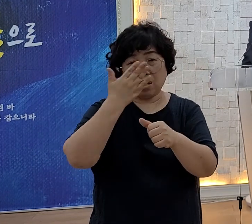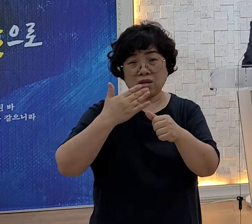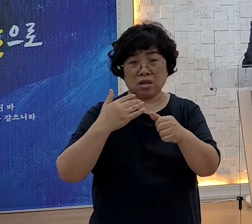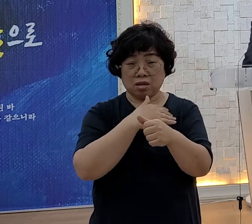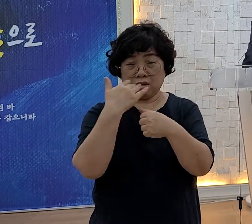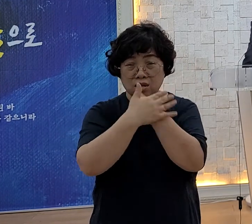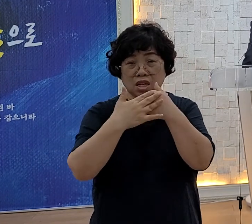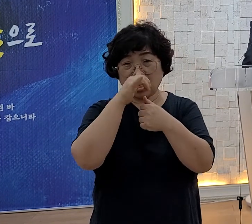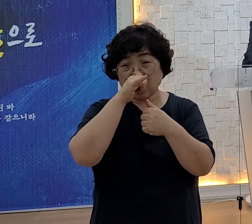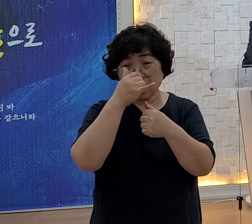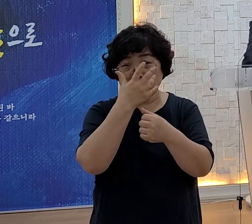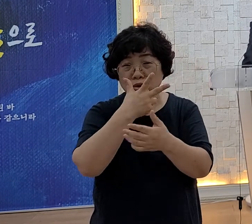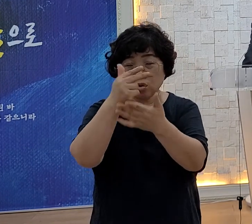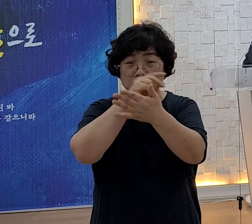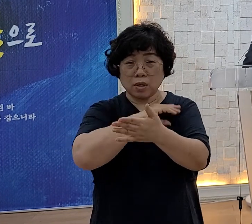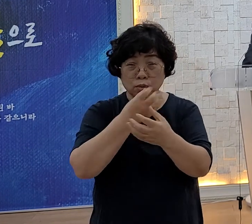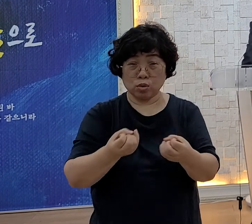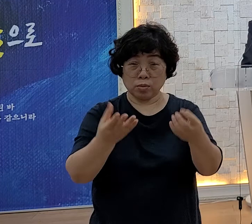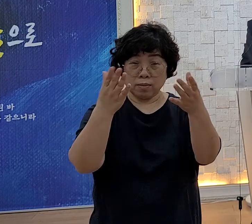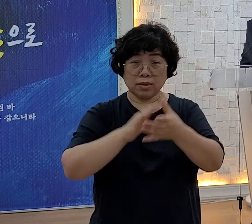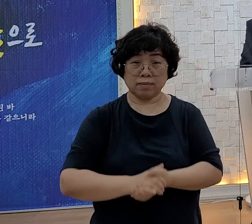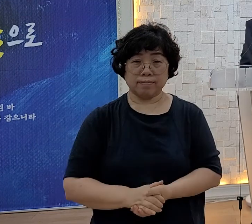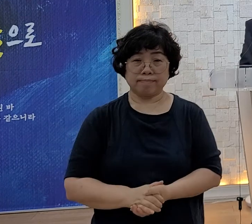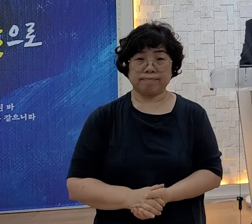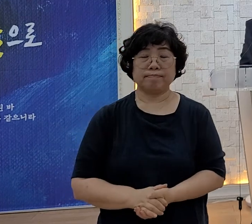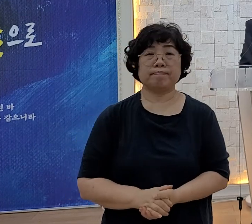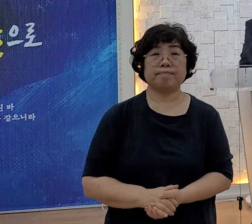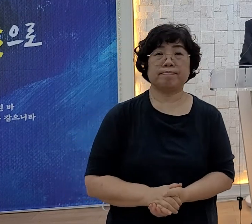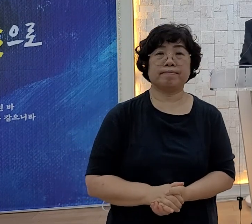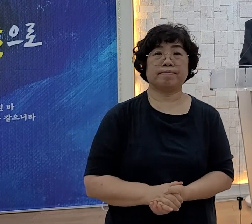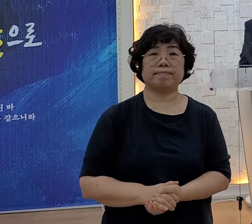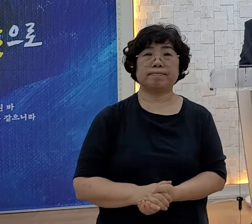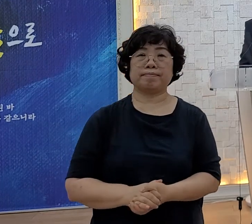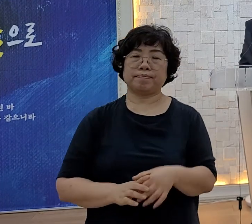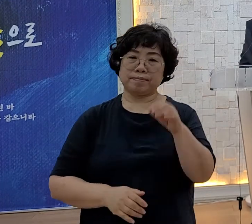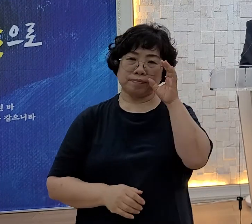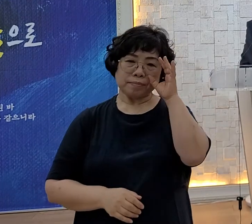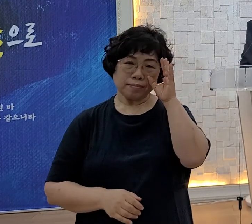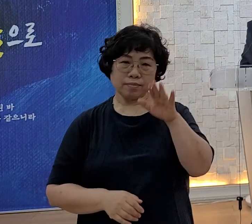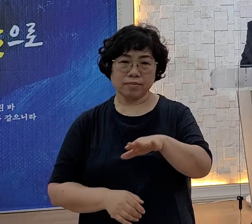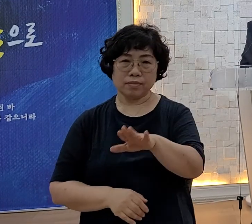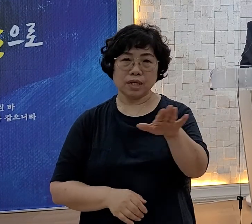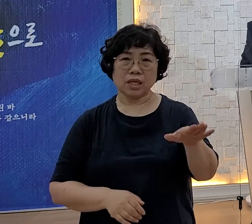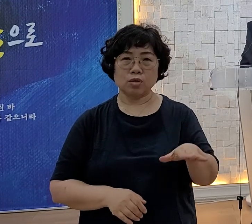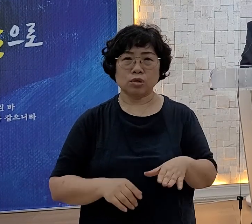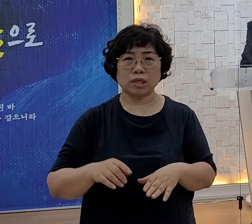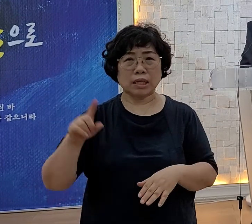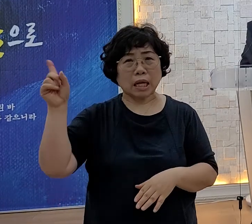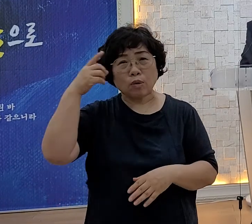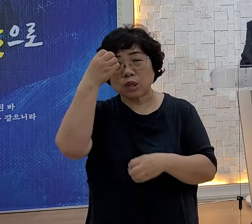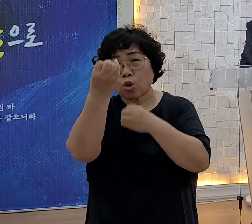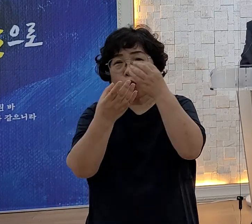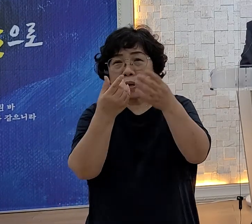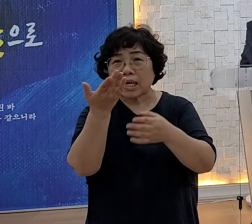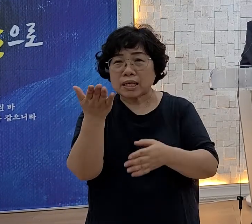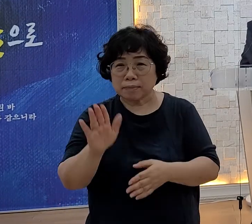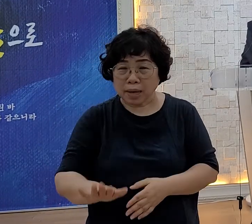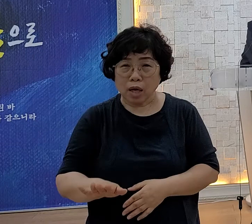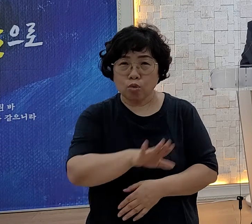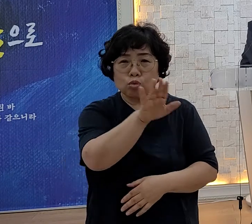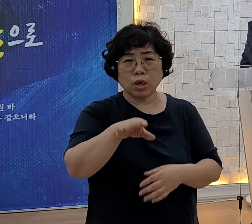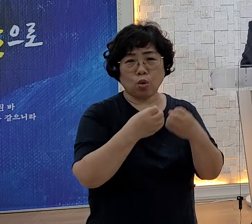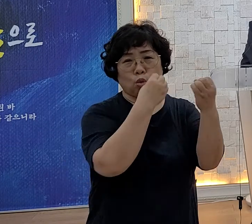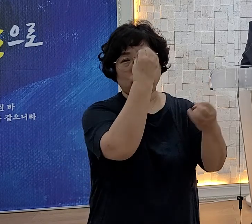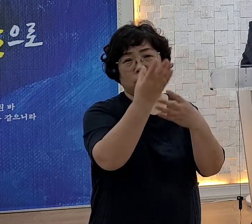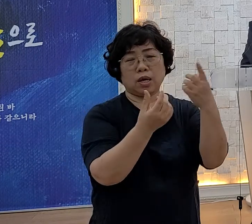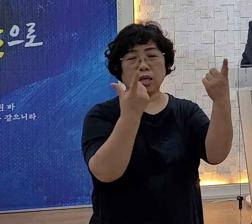있기를 주님의 이름으로 축복합니다. 자, 우리 찬양 우리의 다윗의 고백이지만 오늘 우리의 고백으로